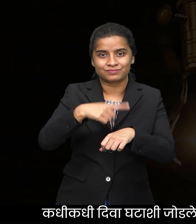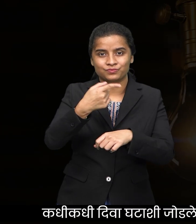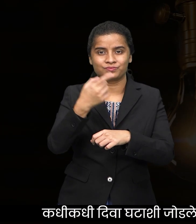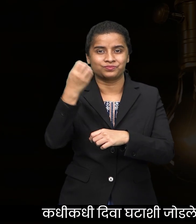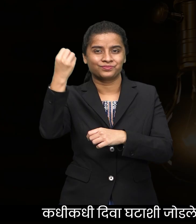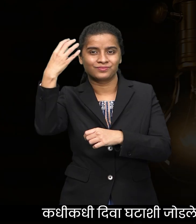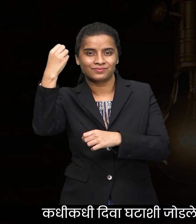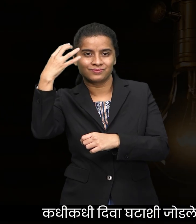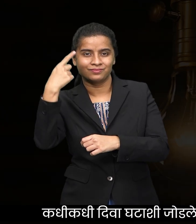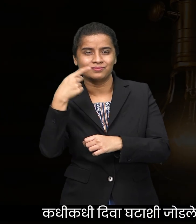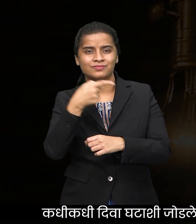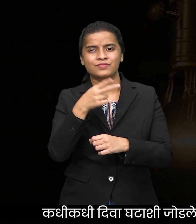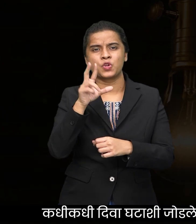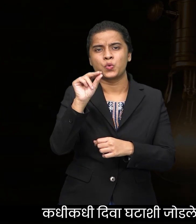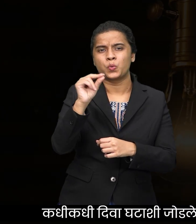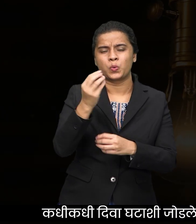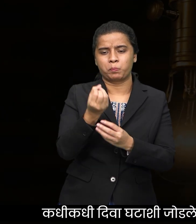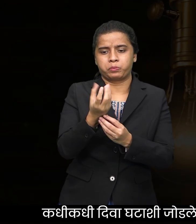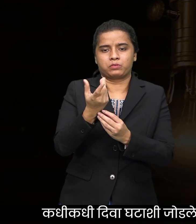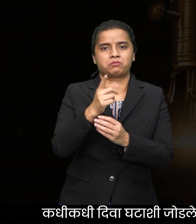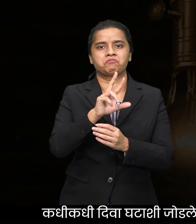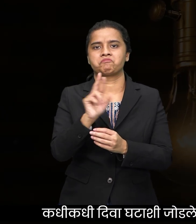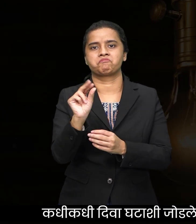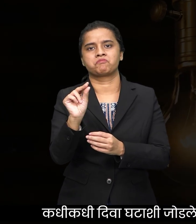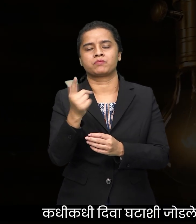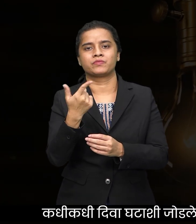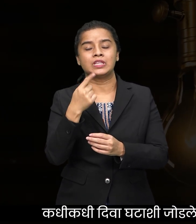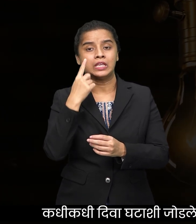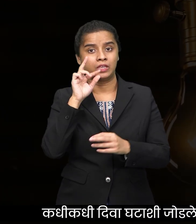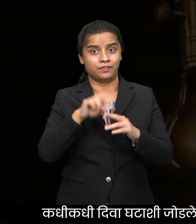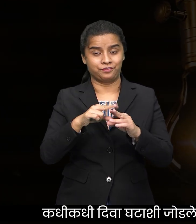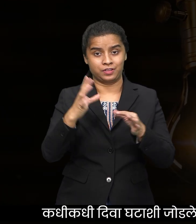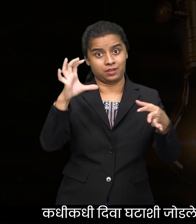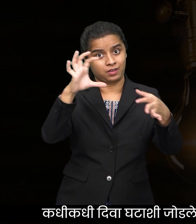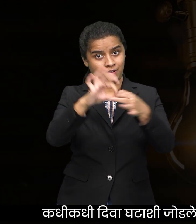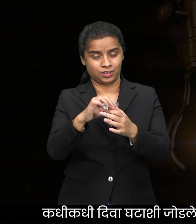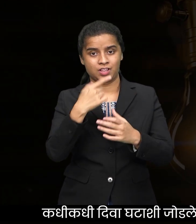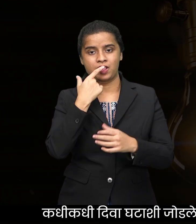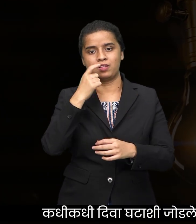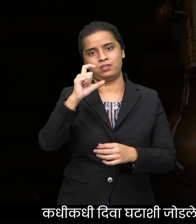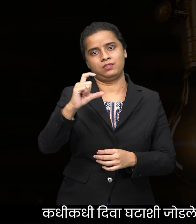कधीकधी दिवा घटाशी जोडलेला असला तरीही तो प्रकाशित होत नाही.